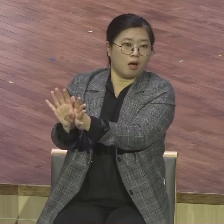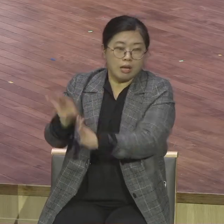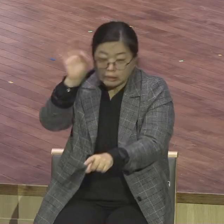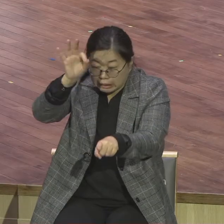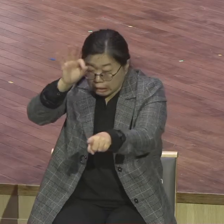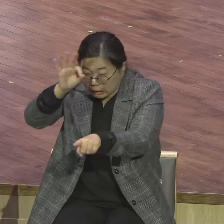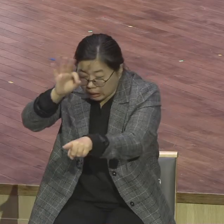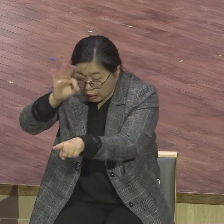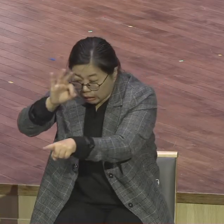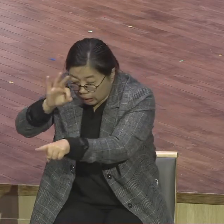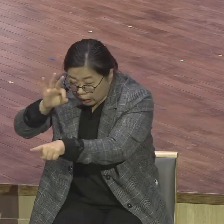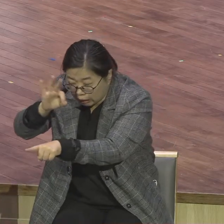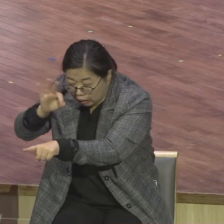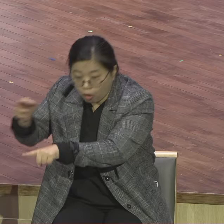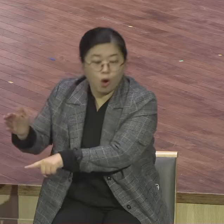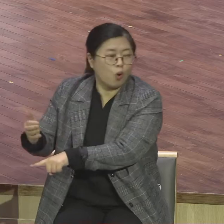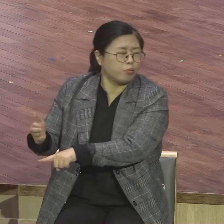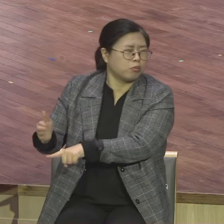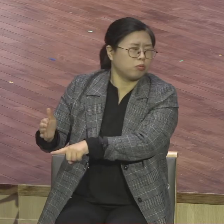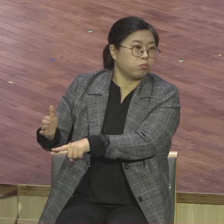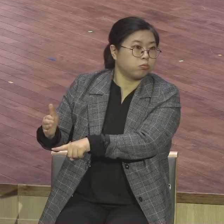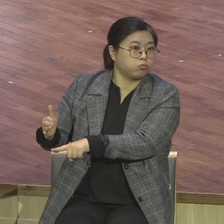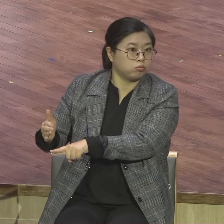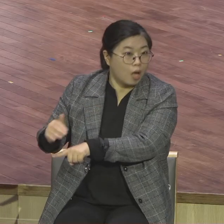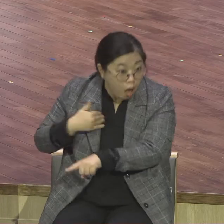그걸 소위 말해 부르는 게 값이라 그래요.